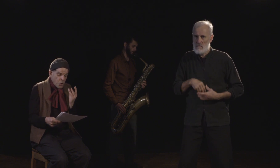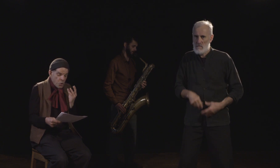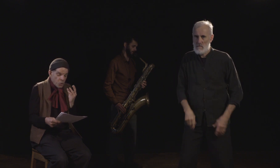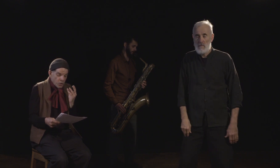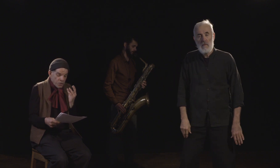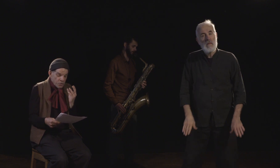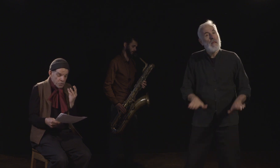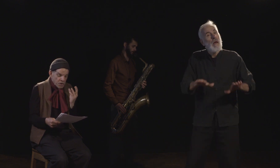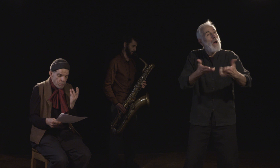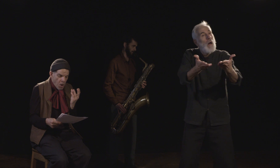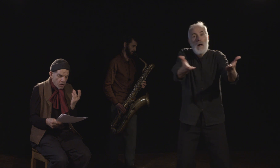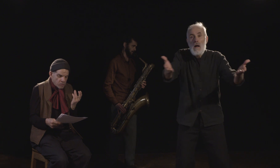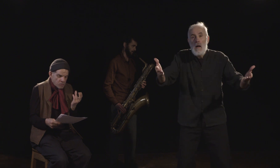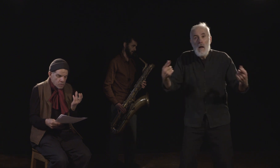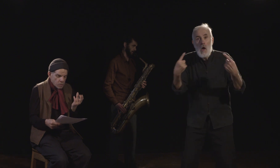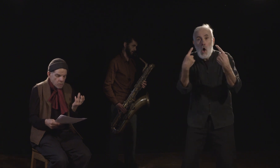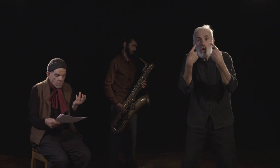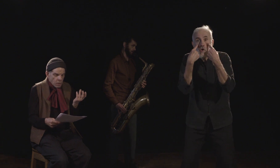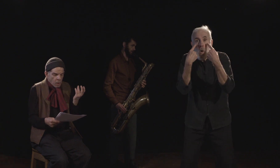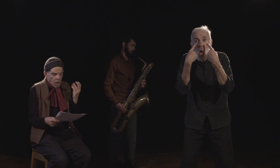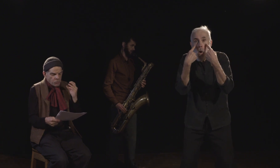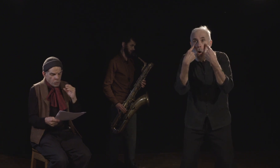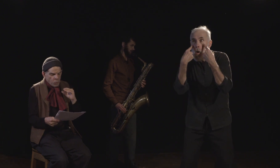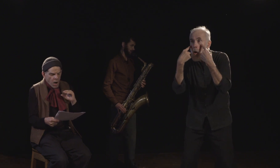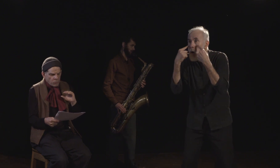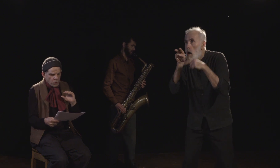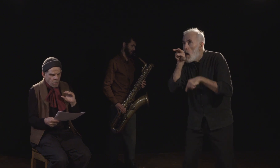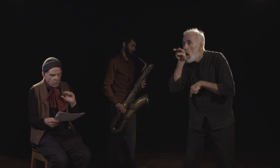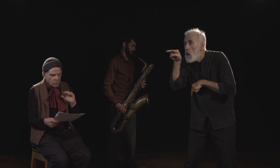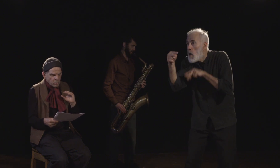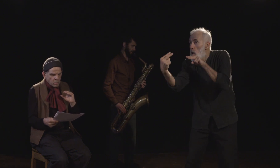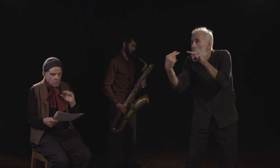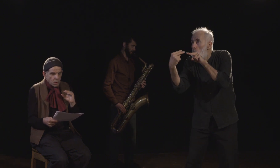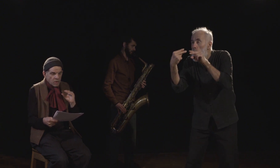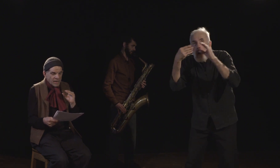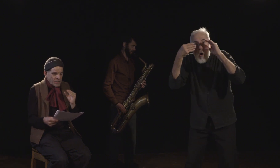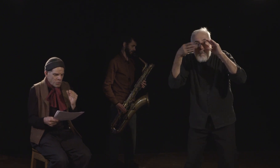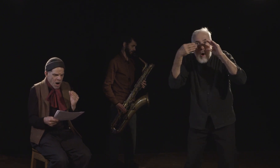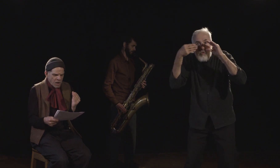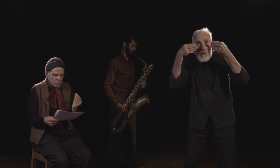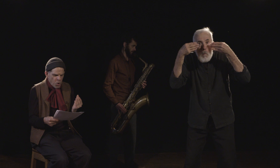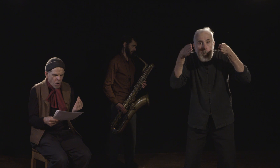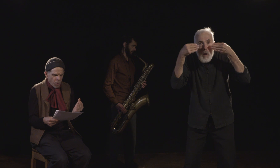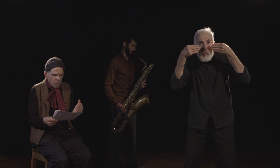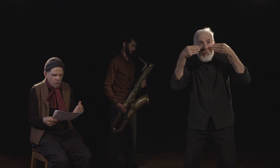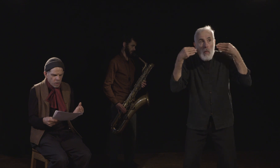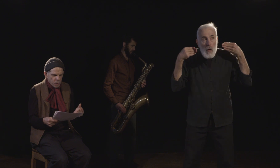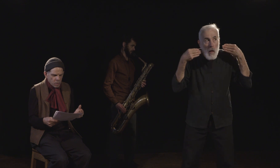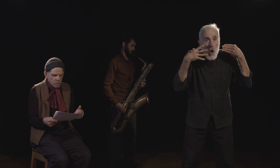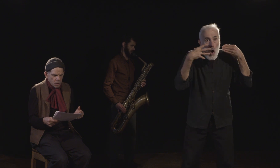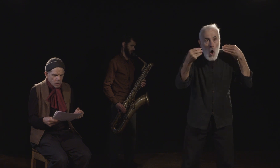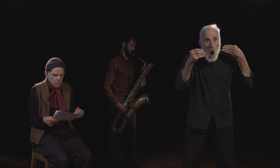Nos yeux sont des portes entre le noir dedans et le noir dehors.